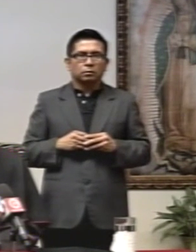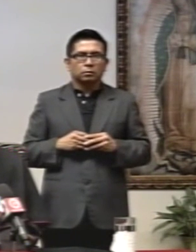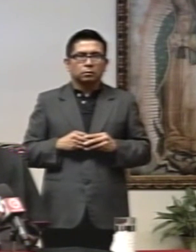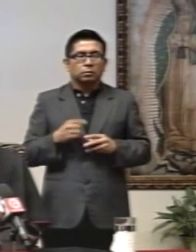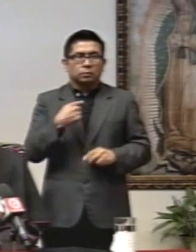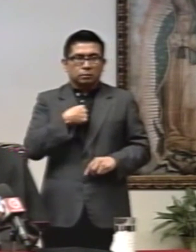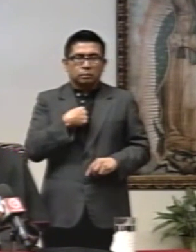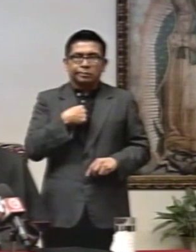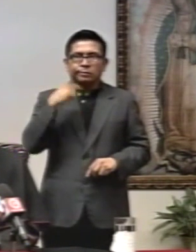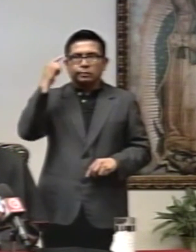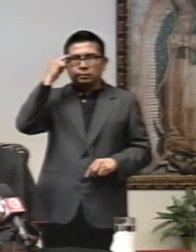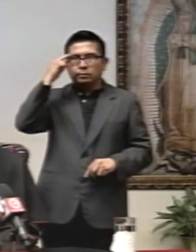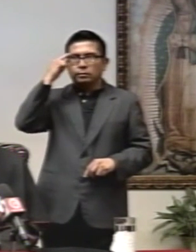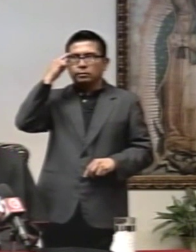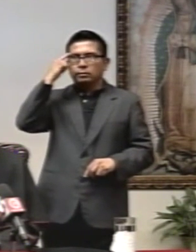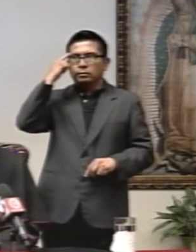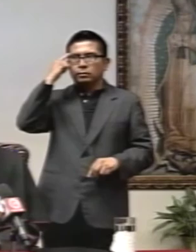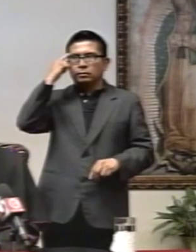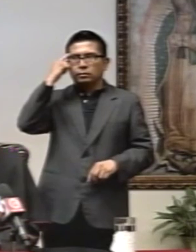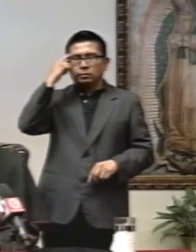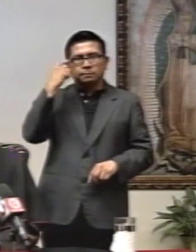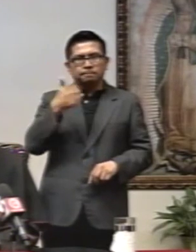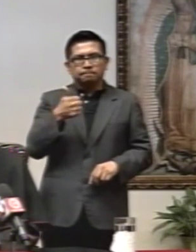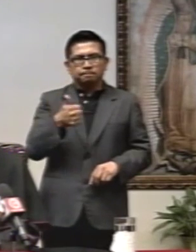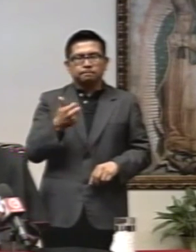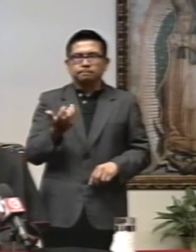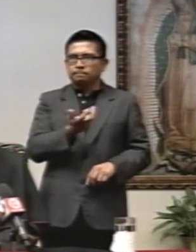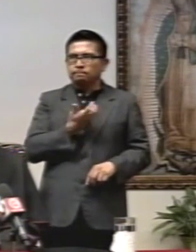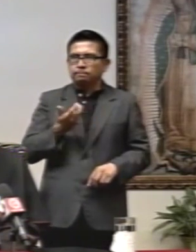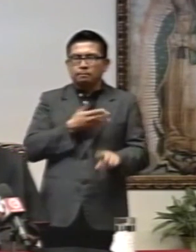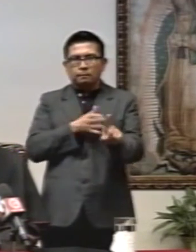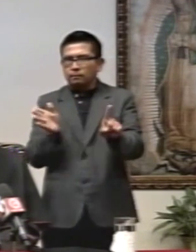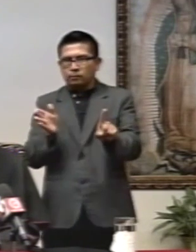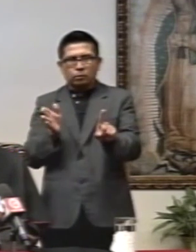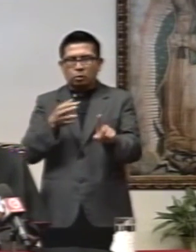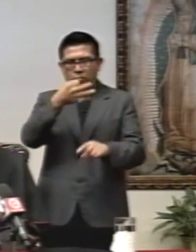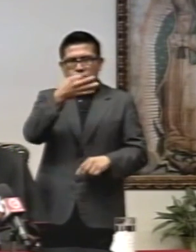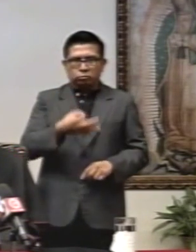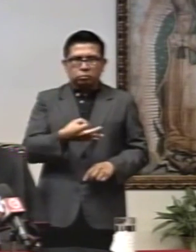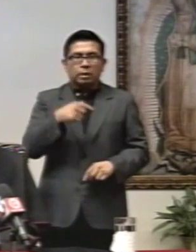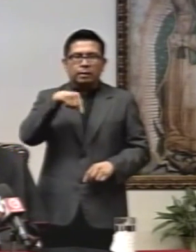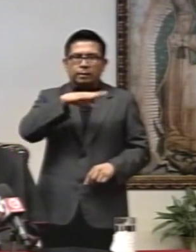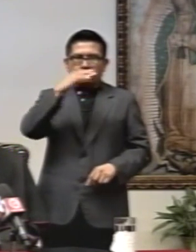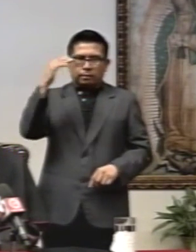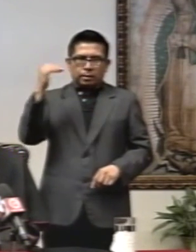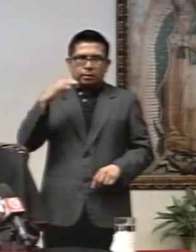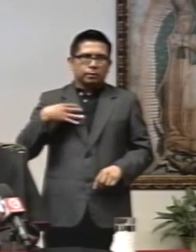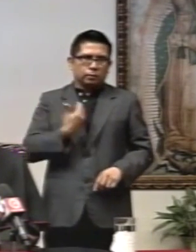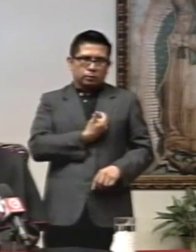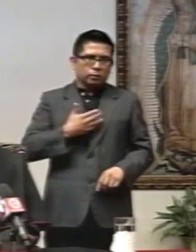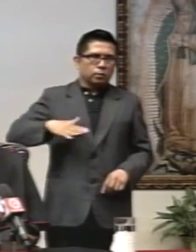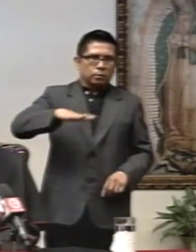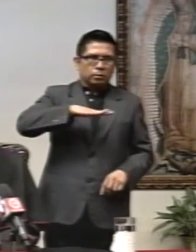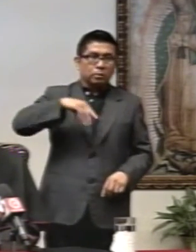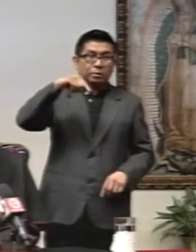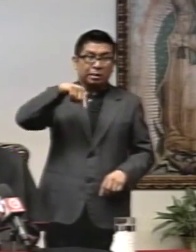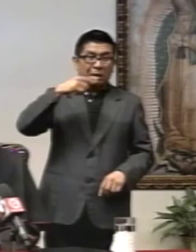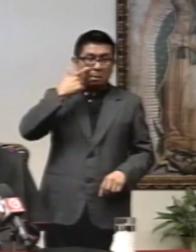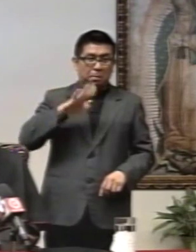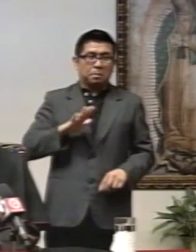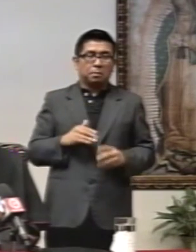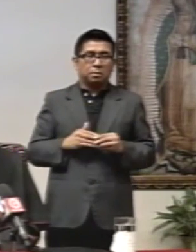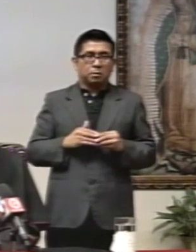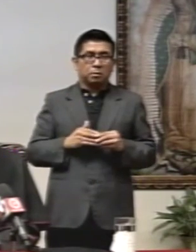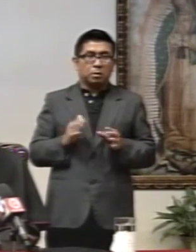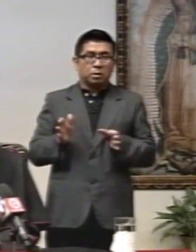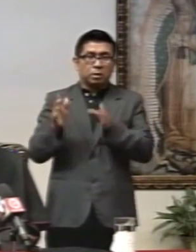yo pensaría que también conviene que seamos consecuentes en la propia nación. Y si aquel organismo